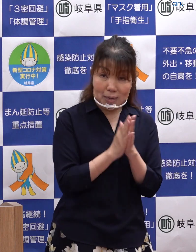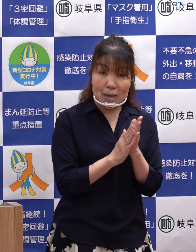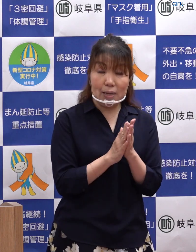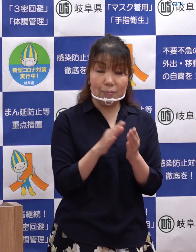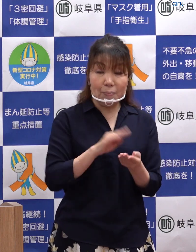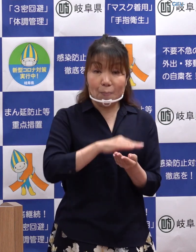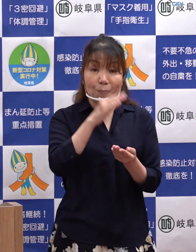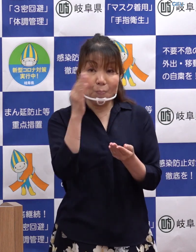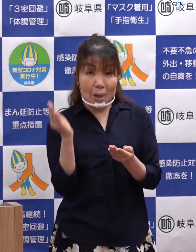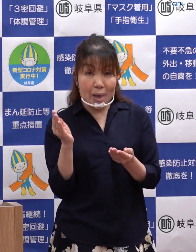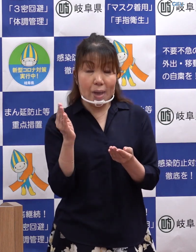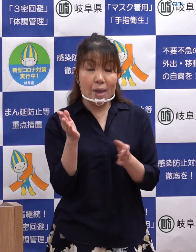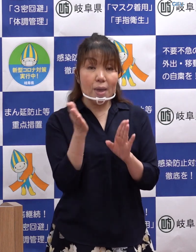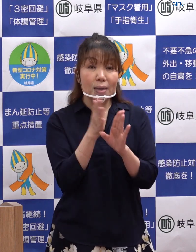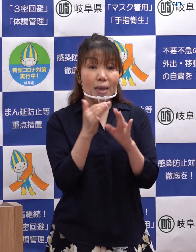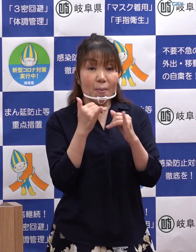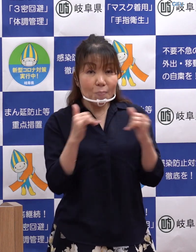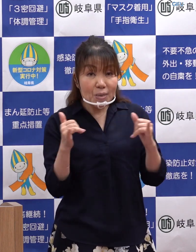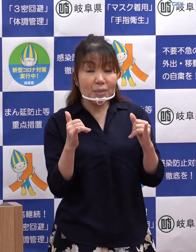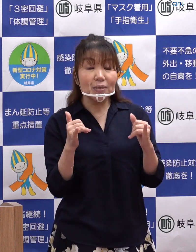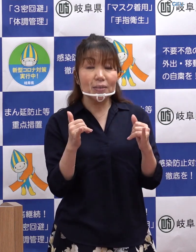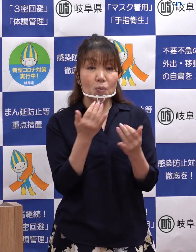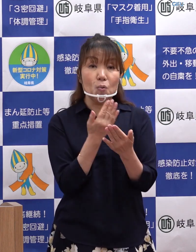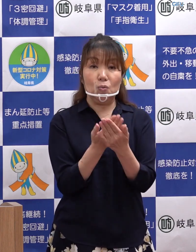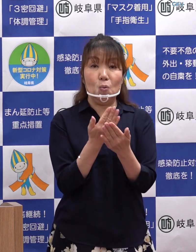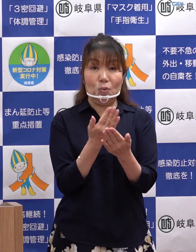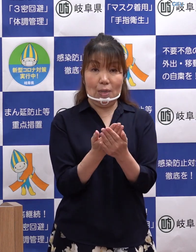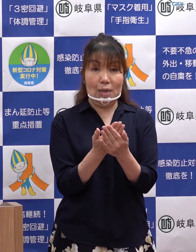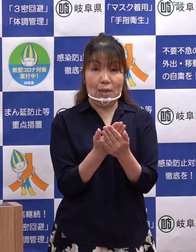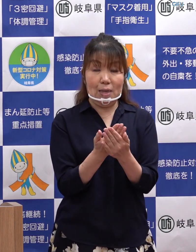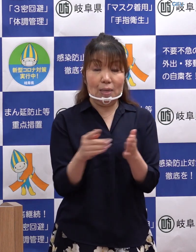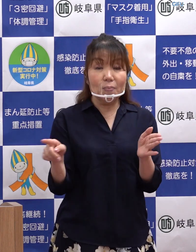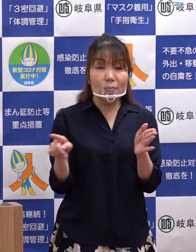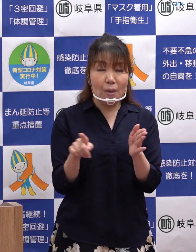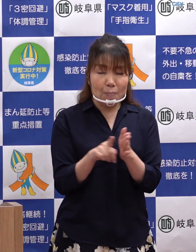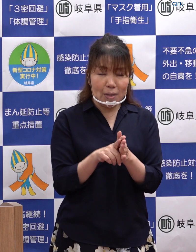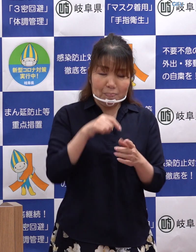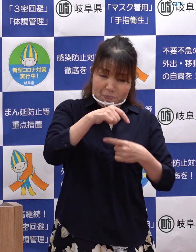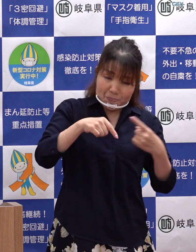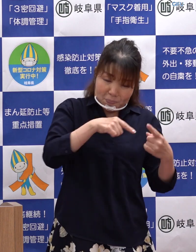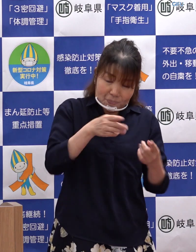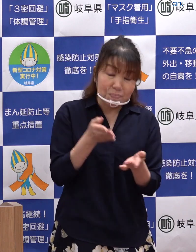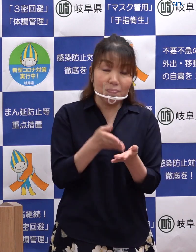ていただきますと、県民事業者の要請ということで、これまで申し上げてき